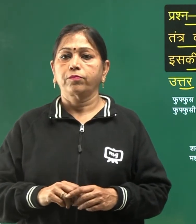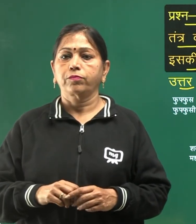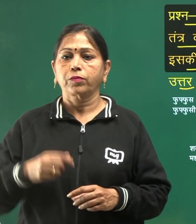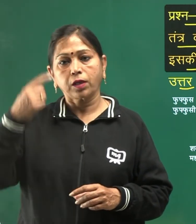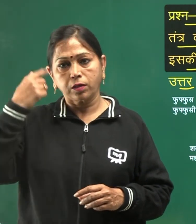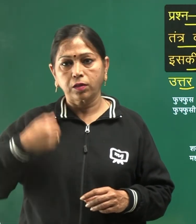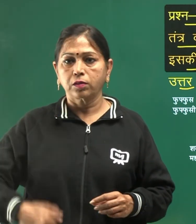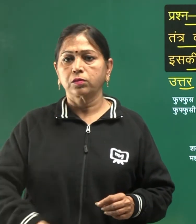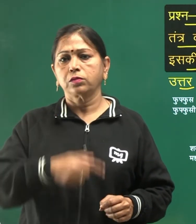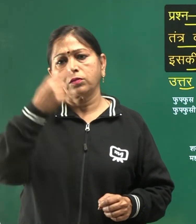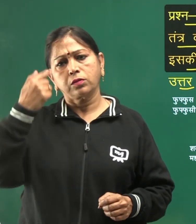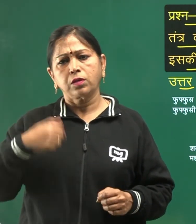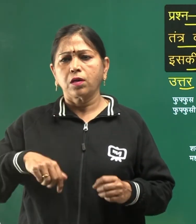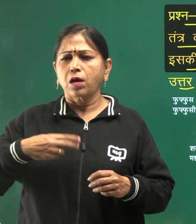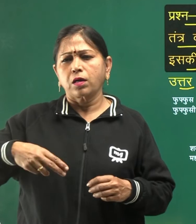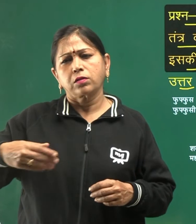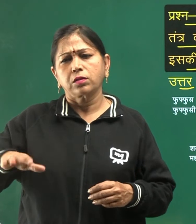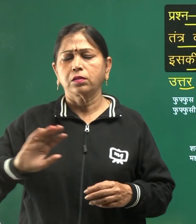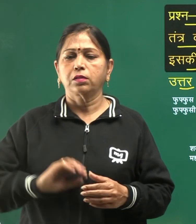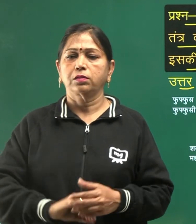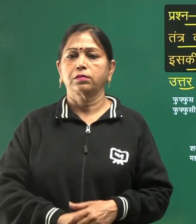परिवहन होता रहता है।